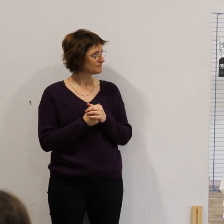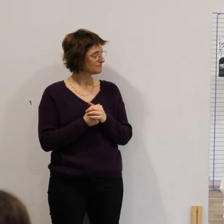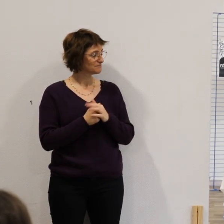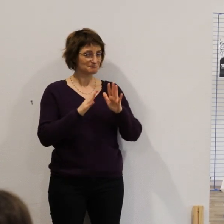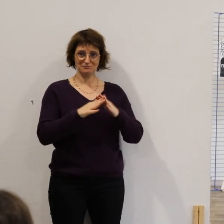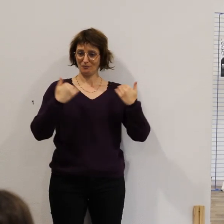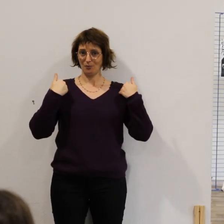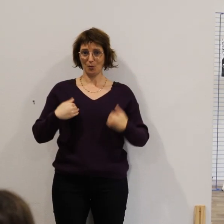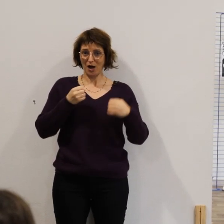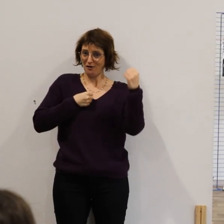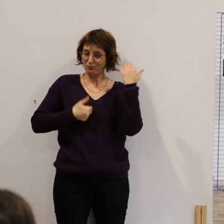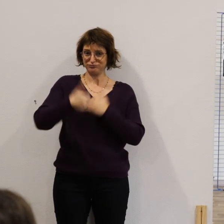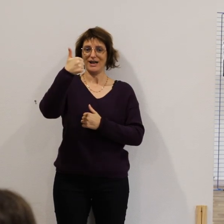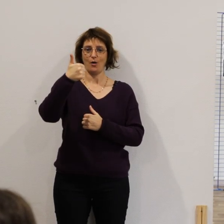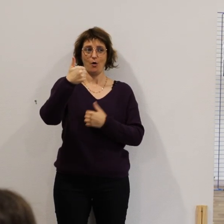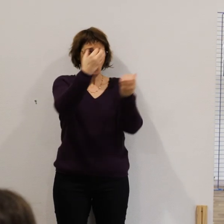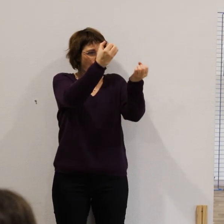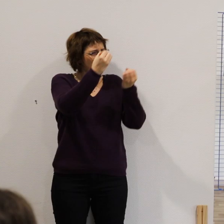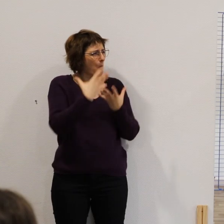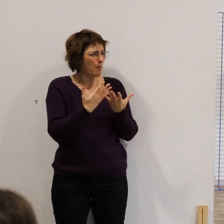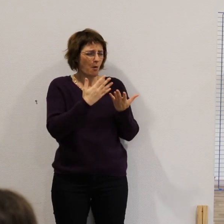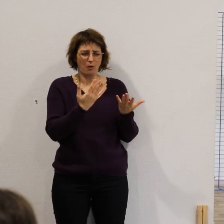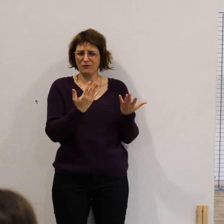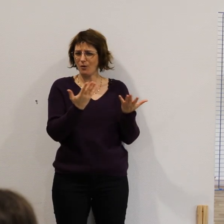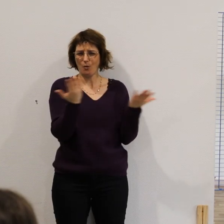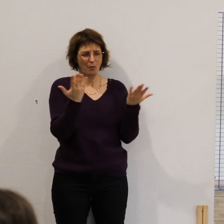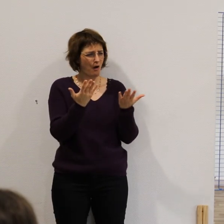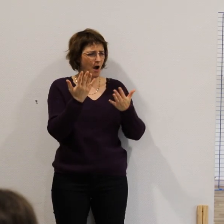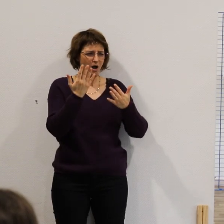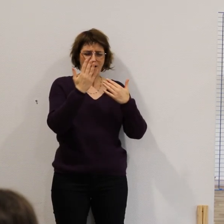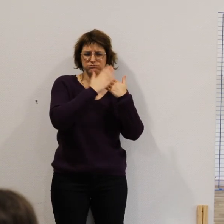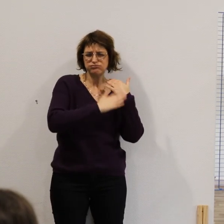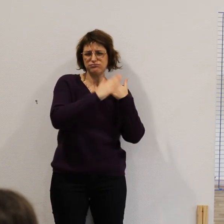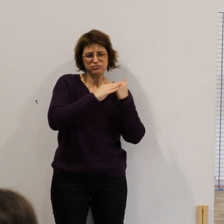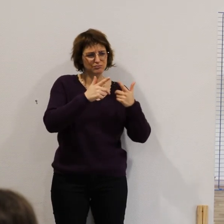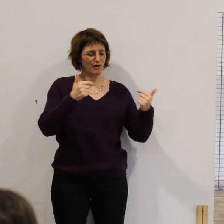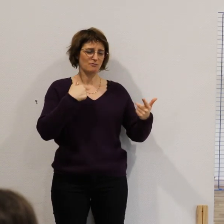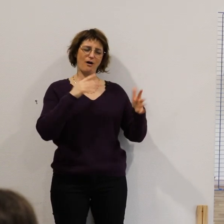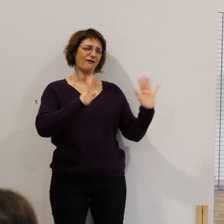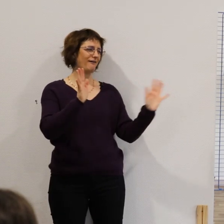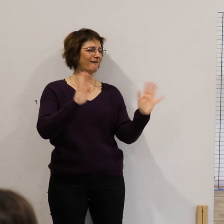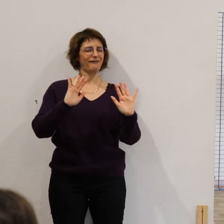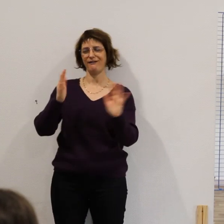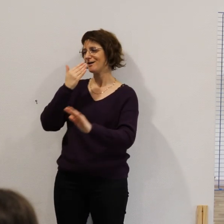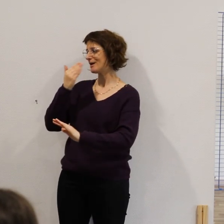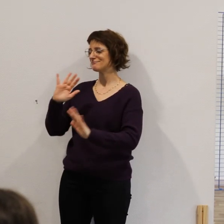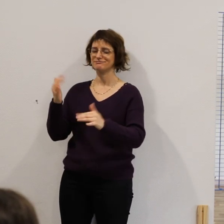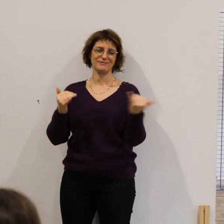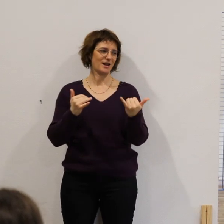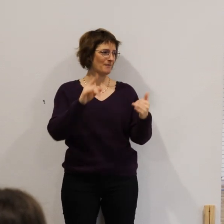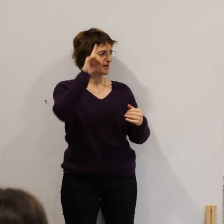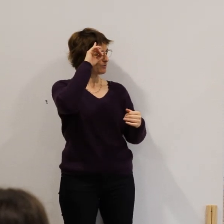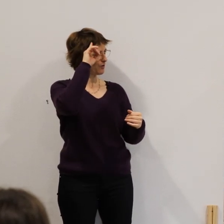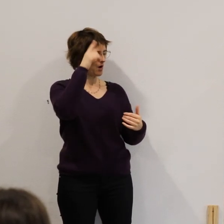Héros du jour, je me vis proposer 1000 faveurs en retour. Mais je refusais tout privilège. Pourquoi, me direz-vous?